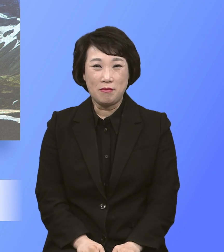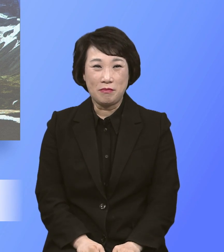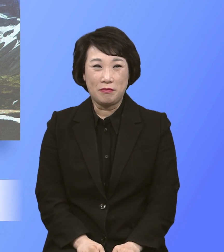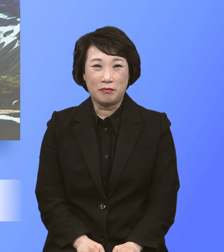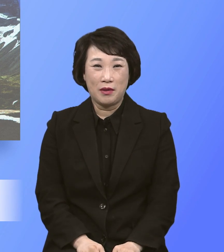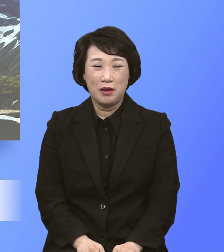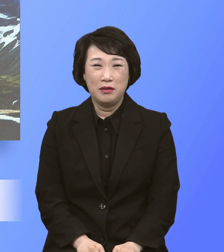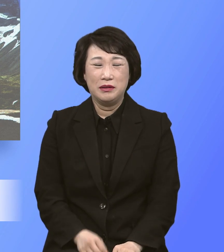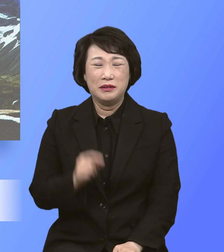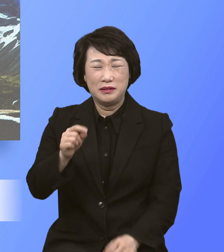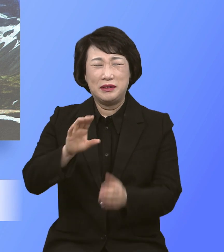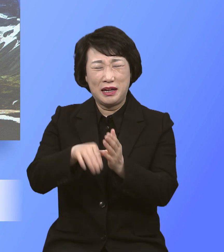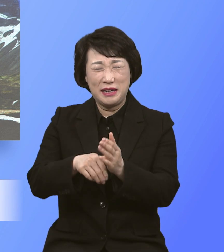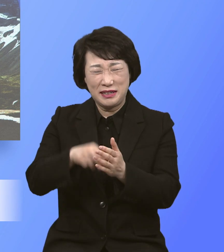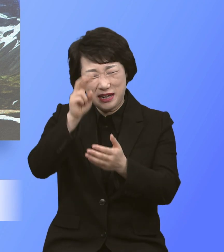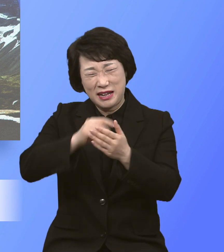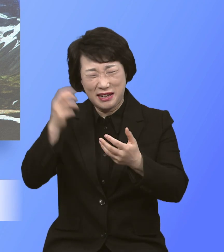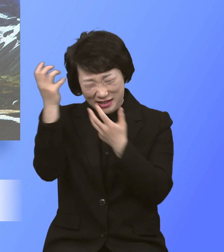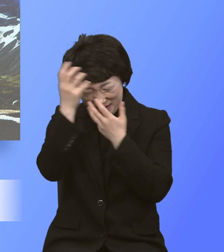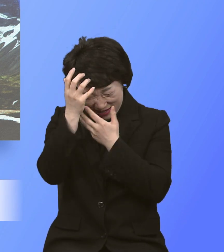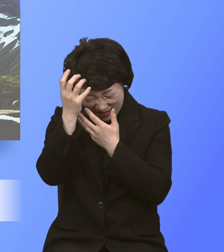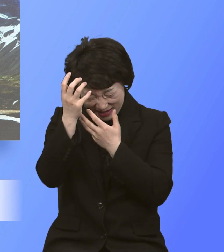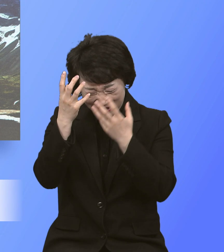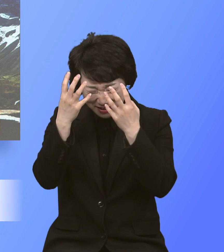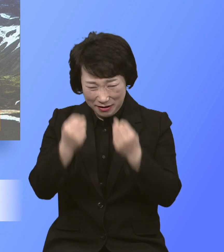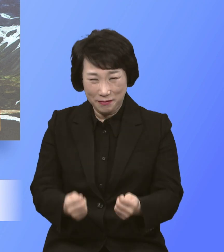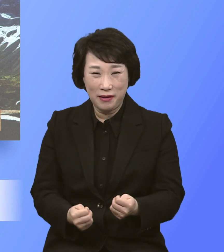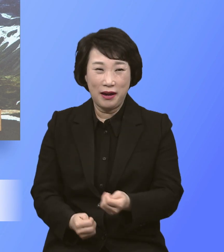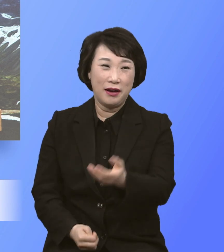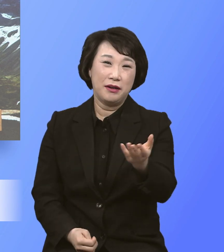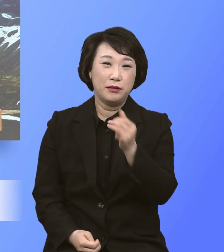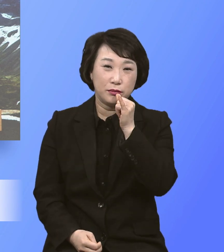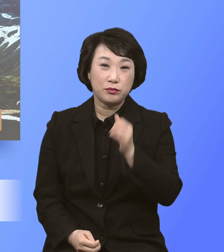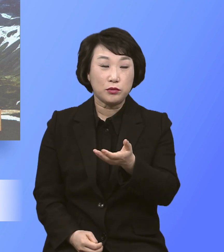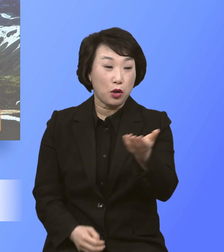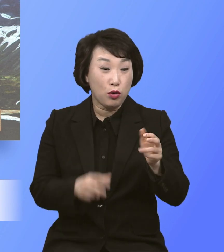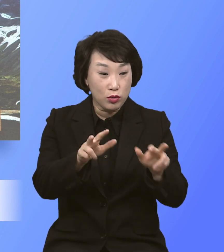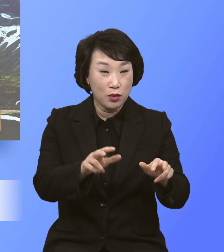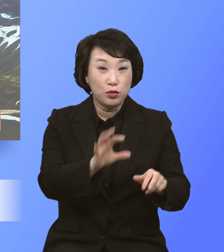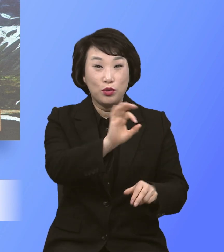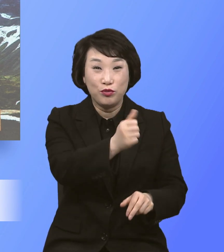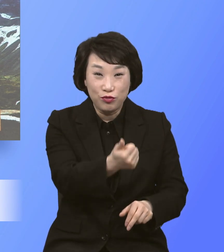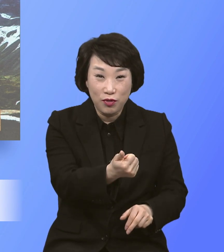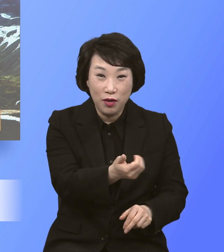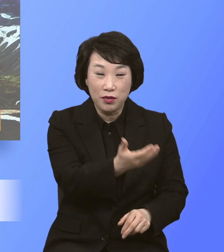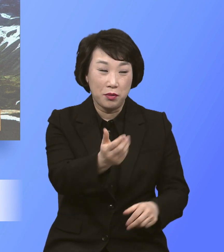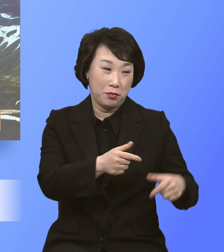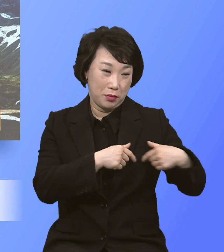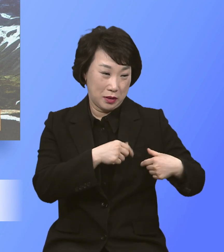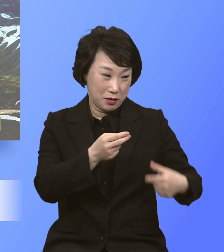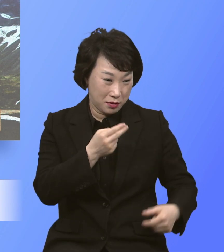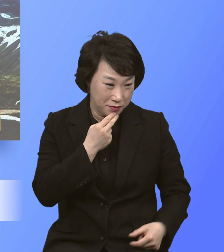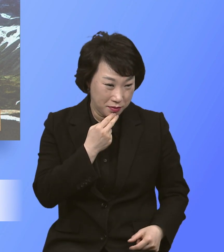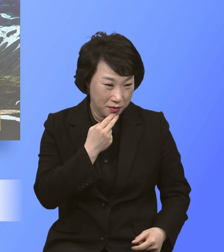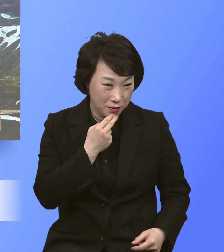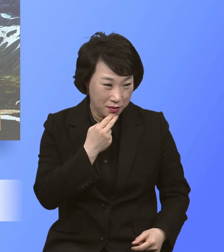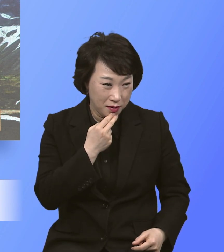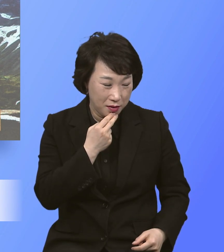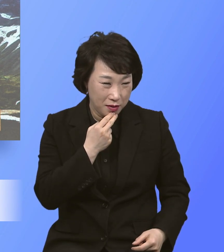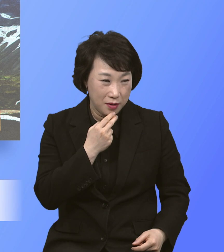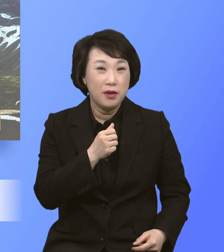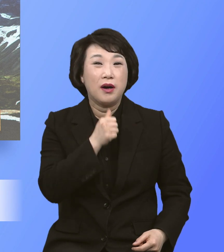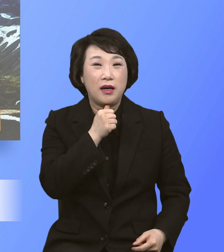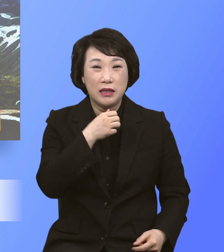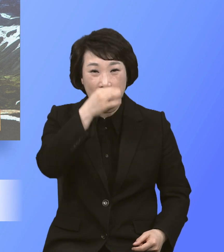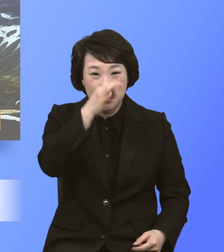거예요. 열망하는 거. 여러분, 세상에 돈이 없어도, 명예가 없어도,